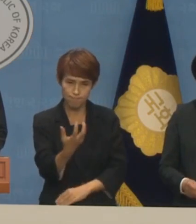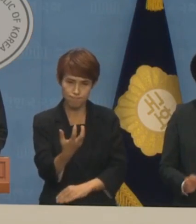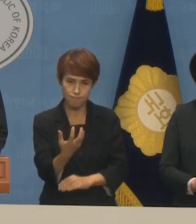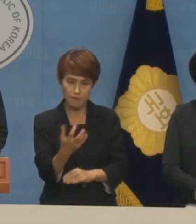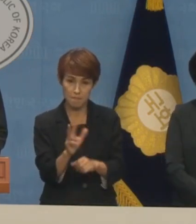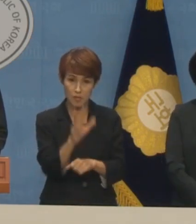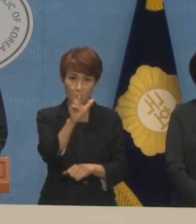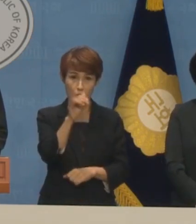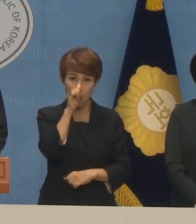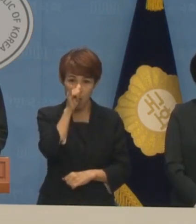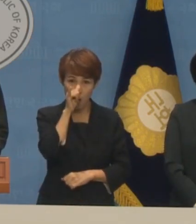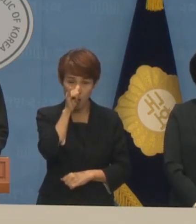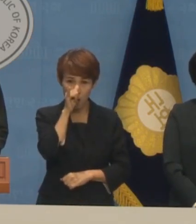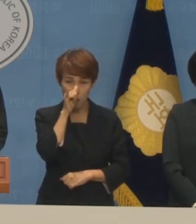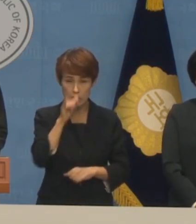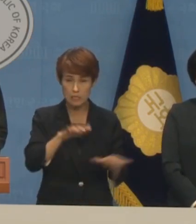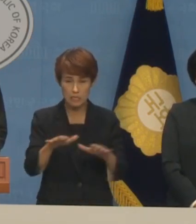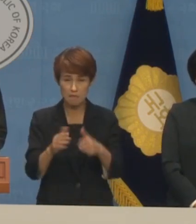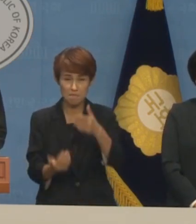당시 이재민들은 무려